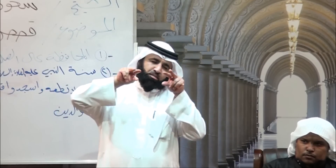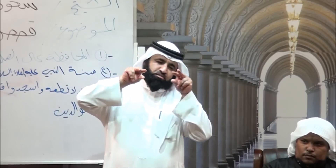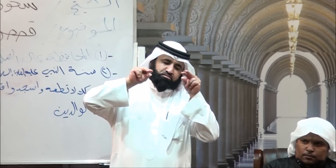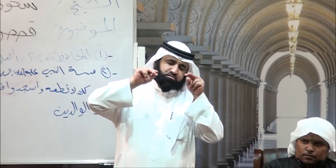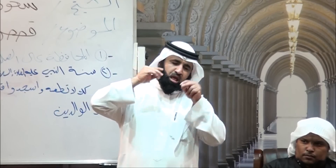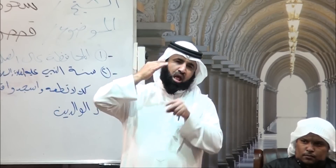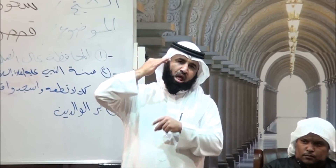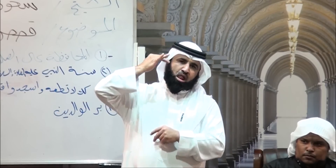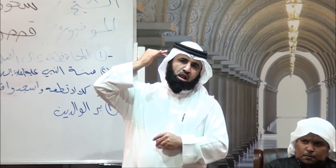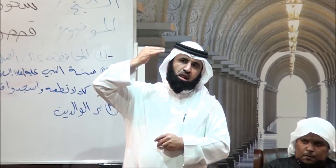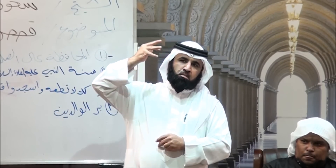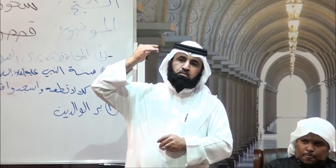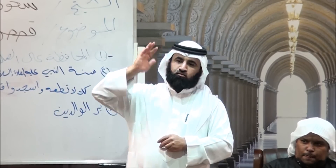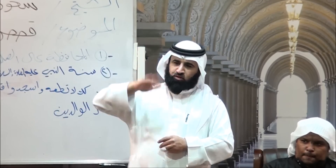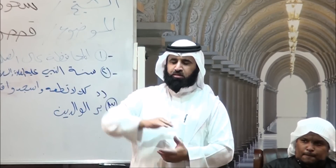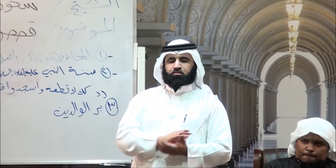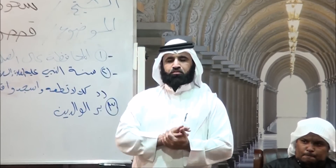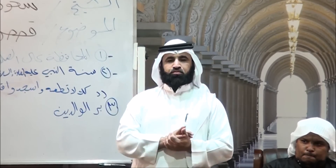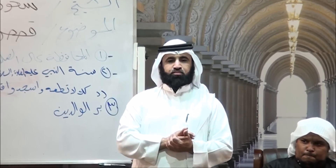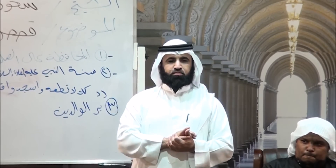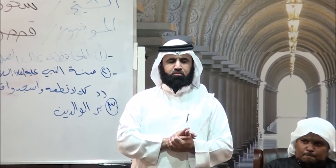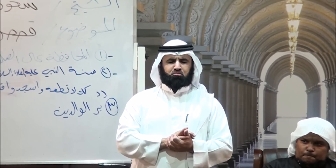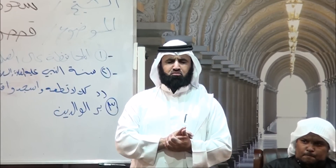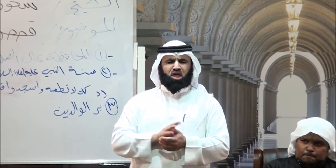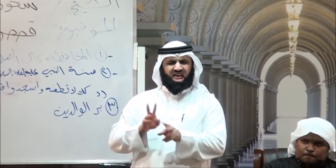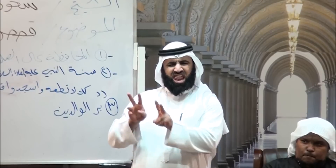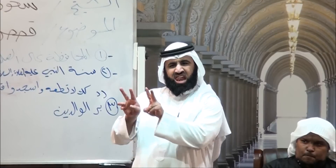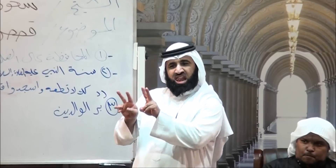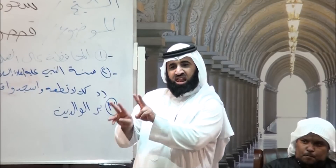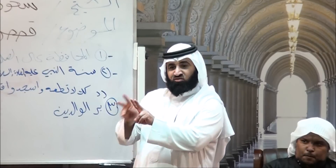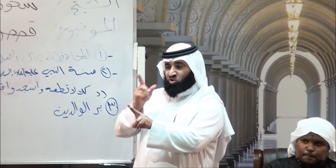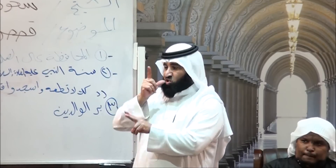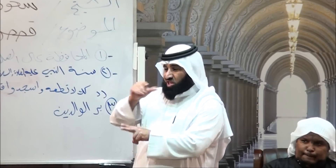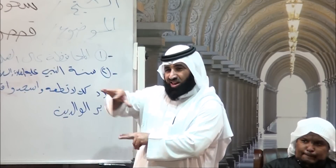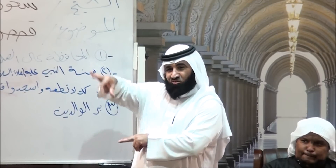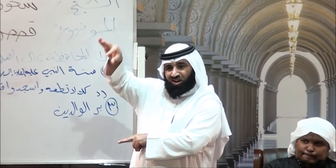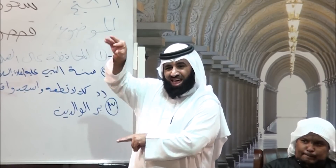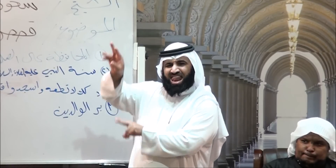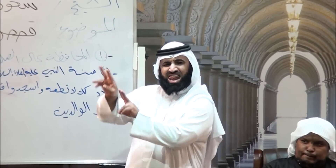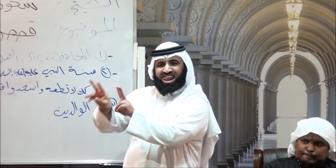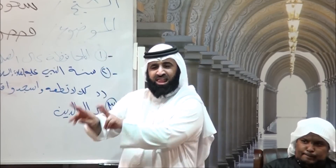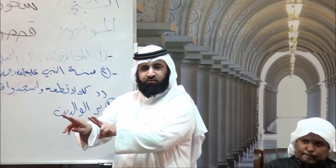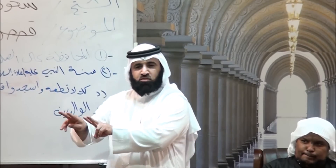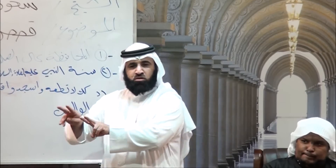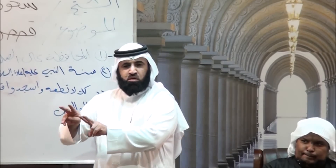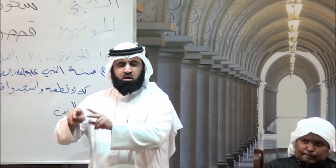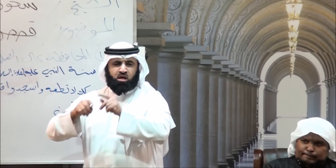رأى في المنام نفس الرجل الذي رأى في المنام الأول